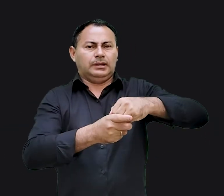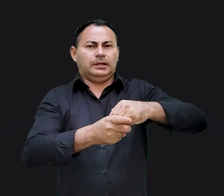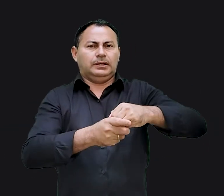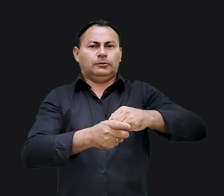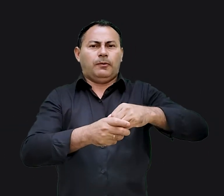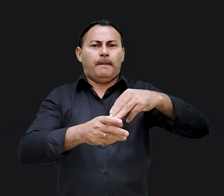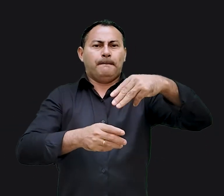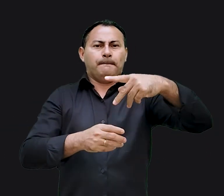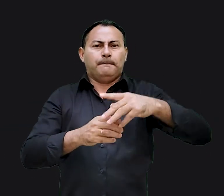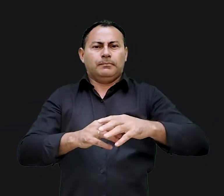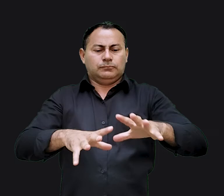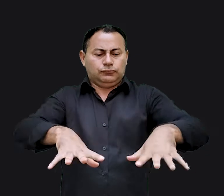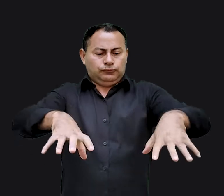no palácio de Nabucodonosor.